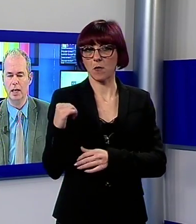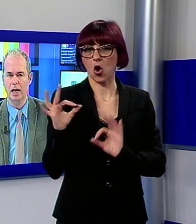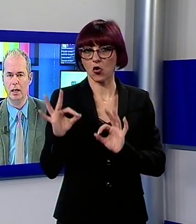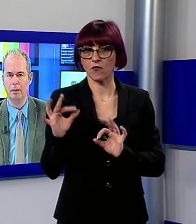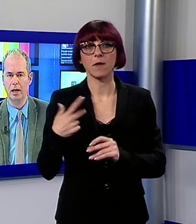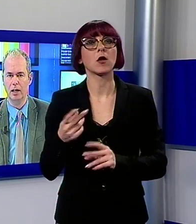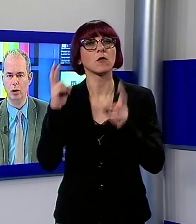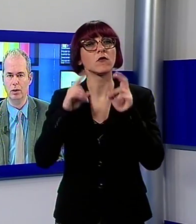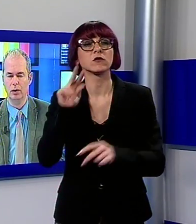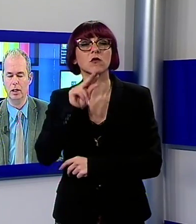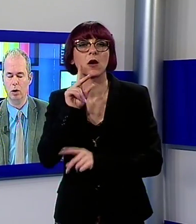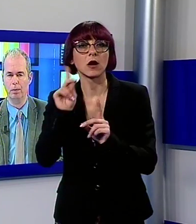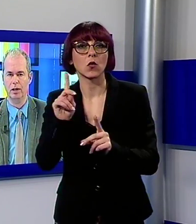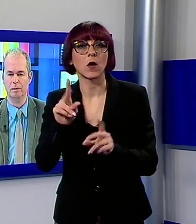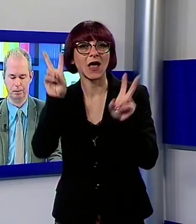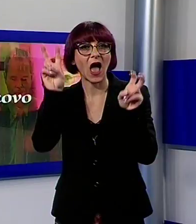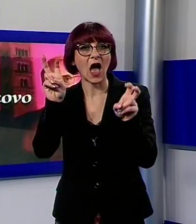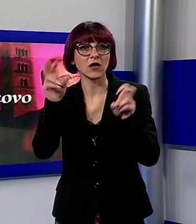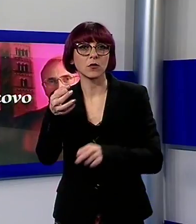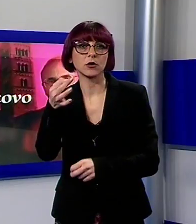Castellani parlerà sulla questione del doping.